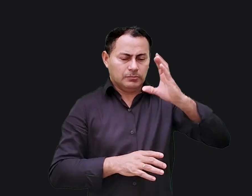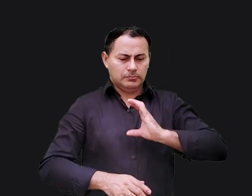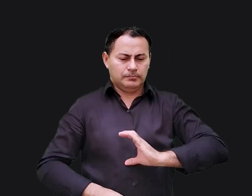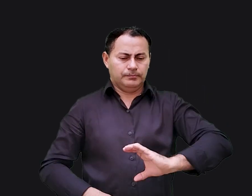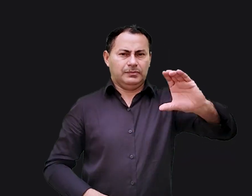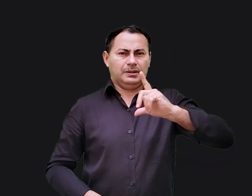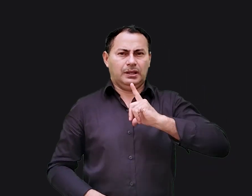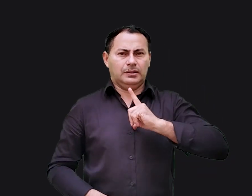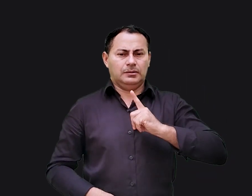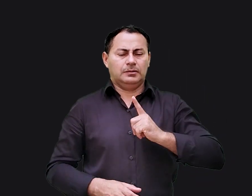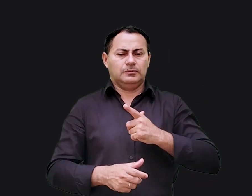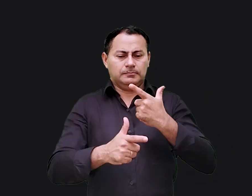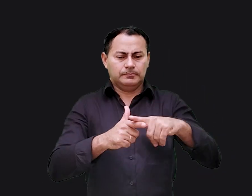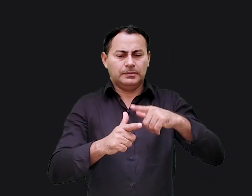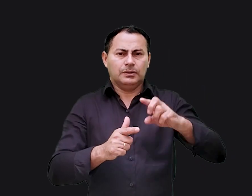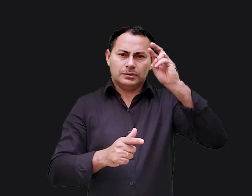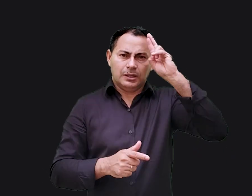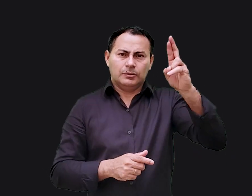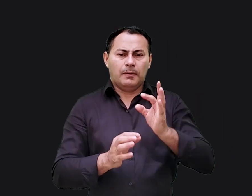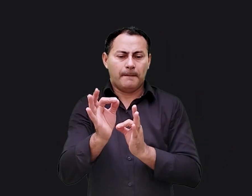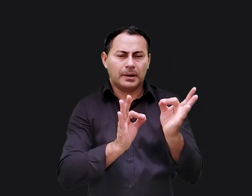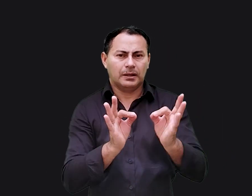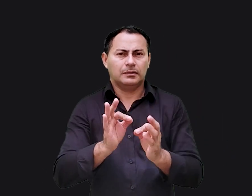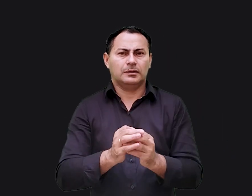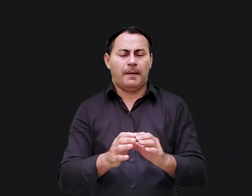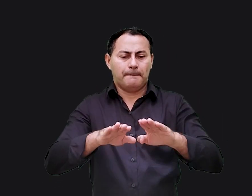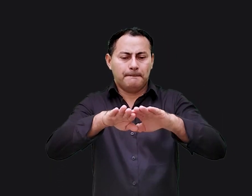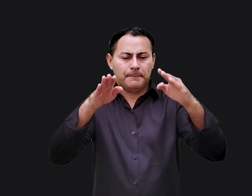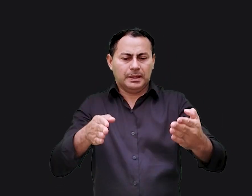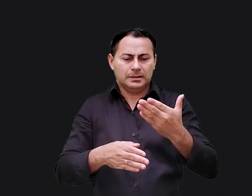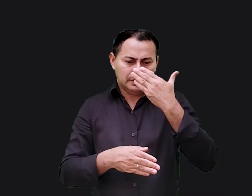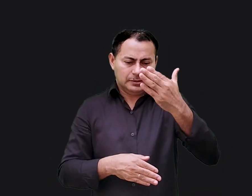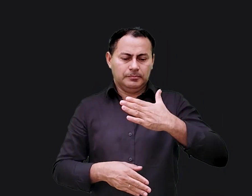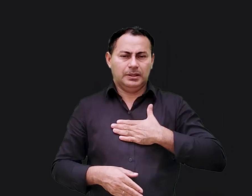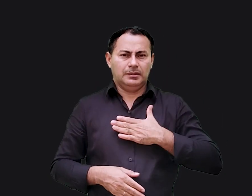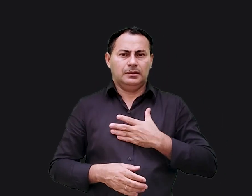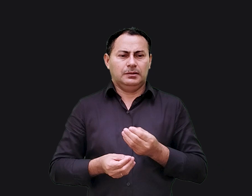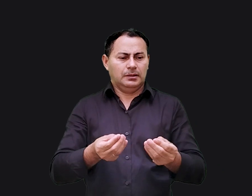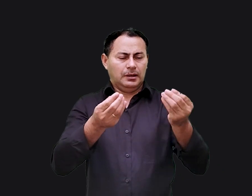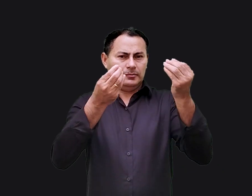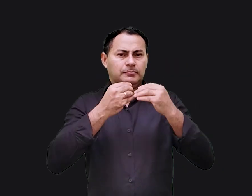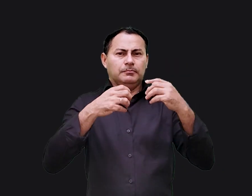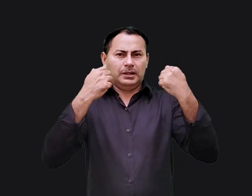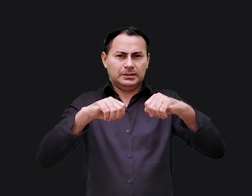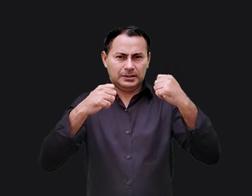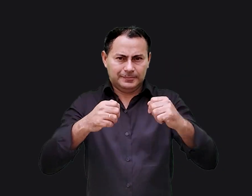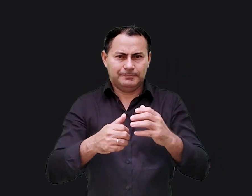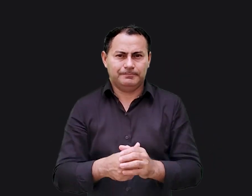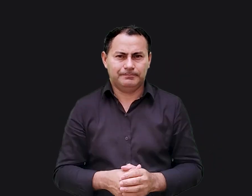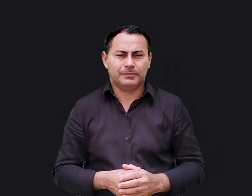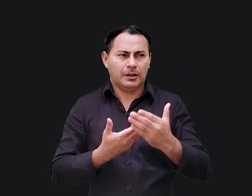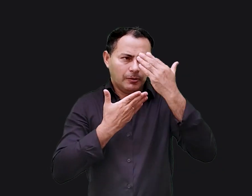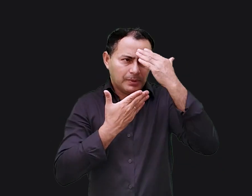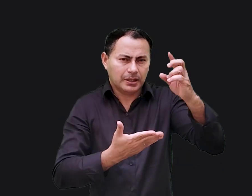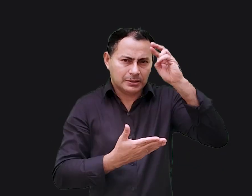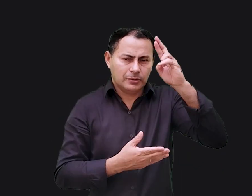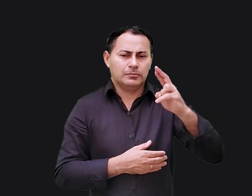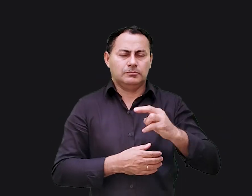Obrigado pela confiança que eu tenho no meio dos problemas e que o Senhor prepara uma mesa perante mim e me dá a provisão que preciso. Obrigado